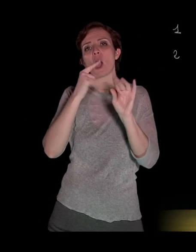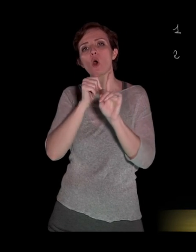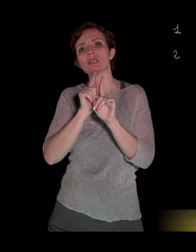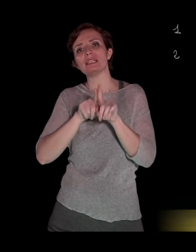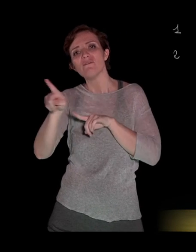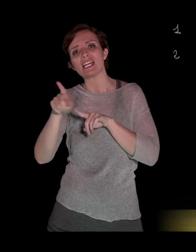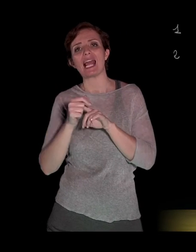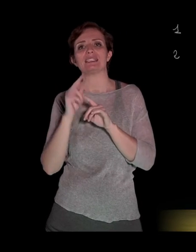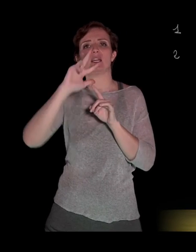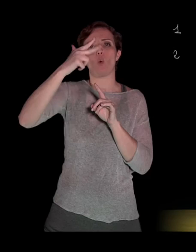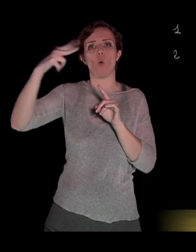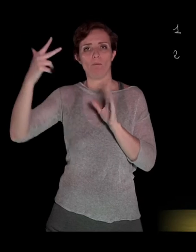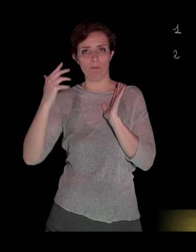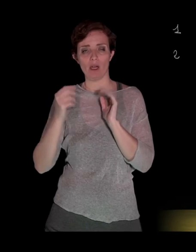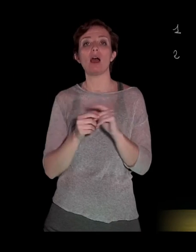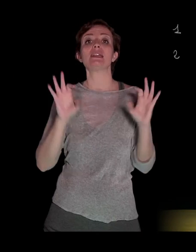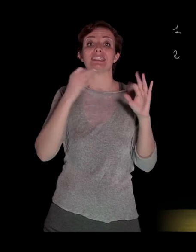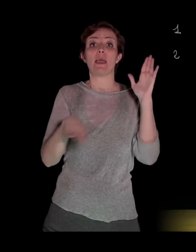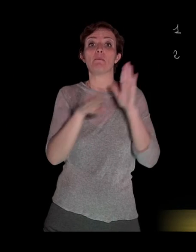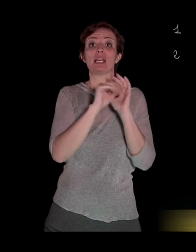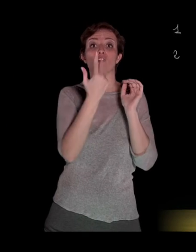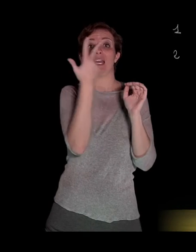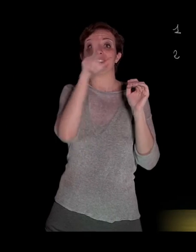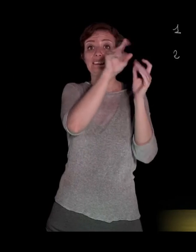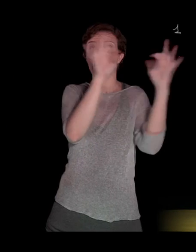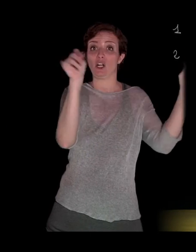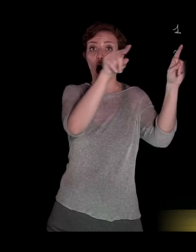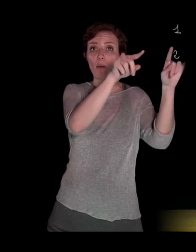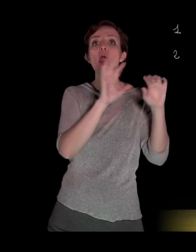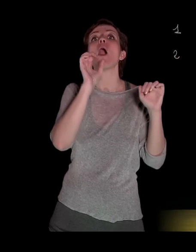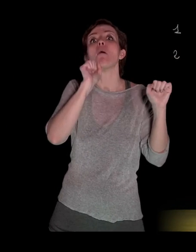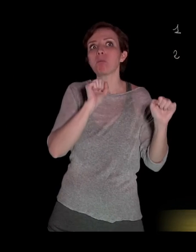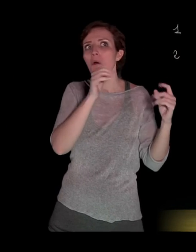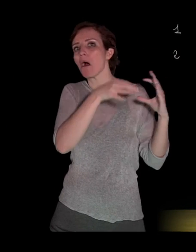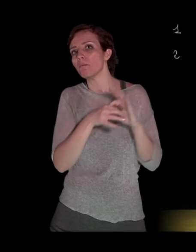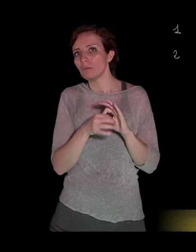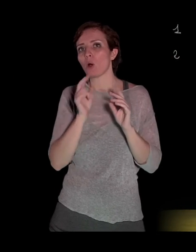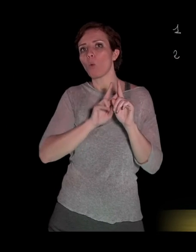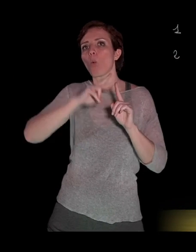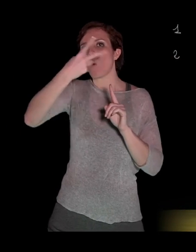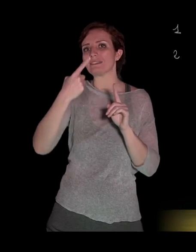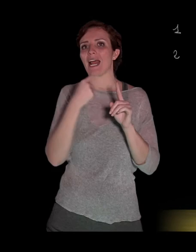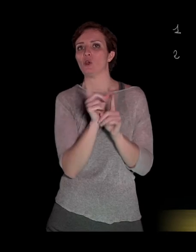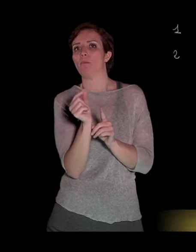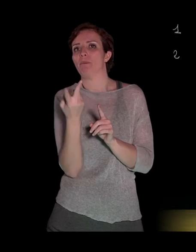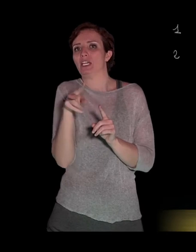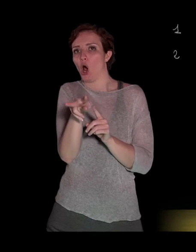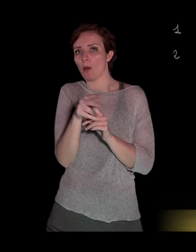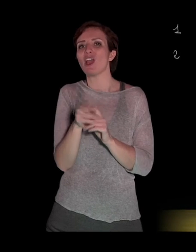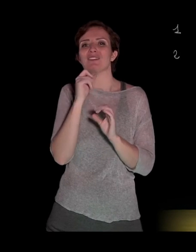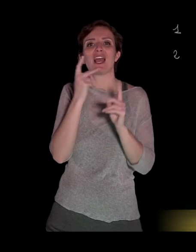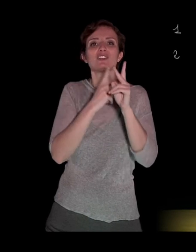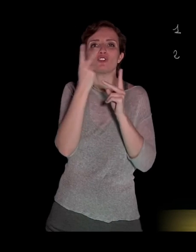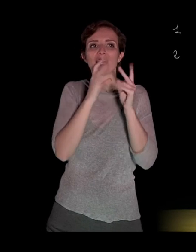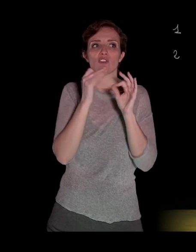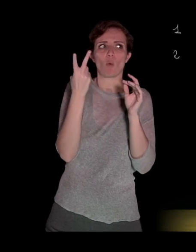partenza invece è un trinomio allora Potrebbe essere magari un quadrato di un binomio e quindi ricercare se ci sono No i due quadrati eccetera eccetera oppure un trinomio di secondo